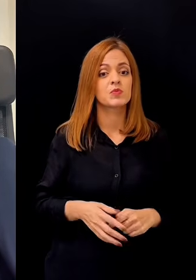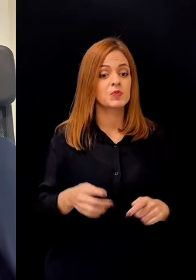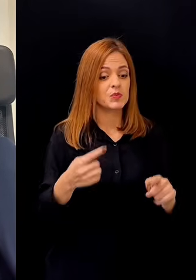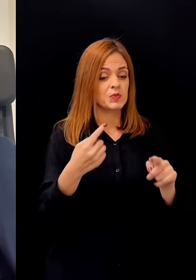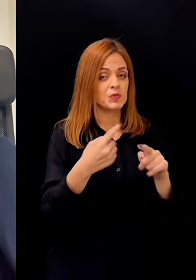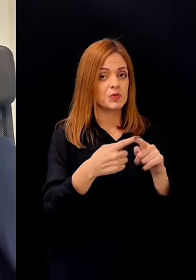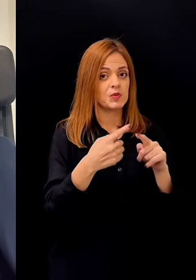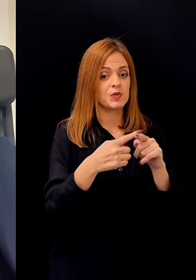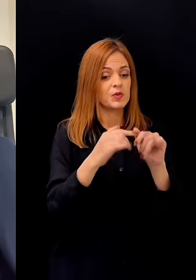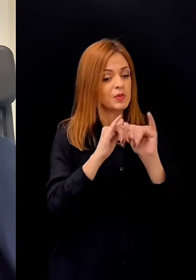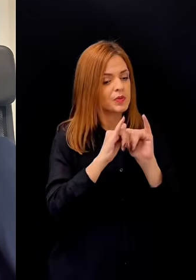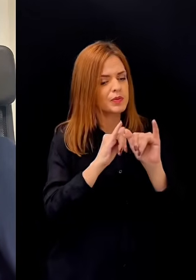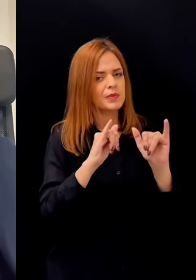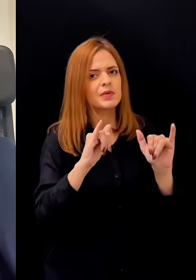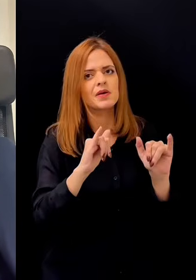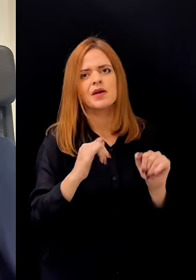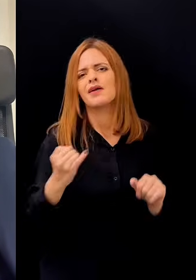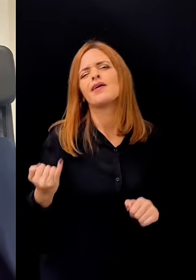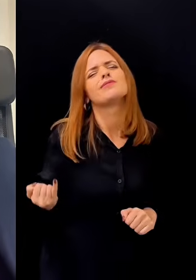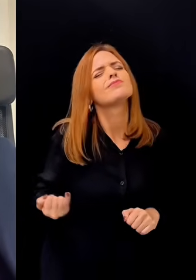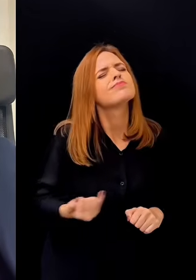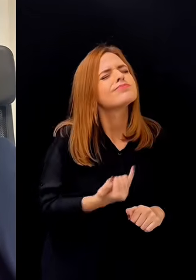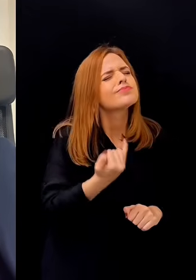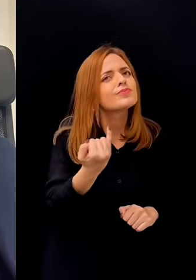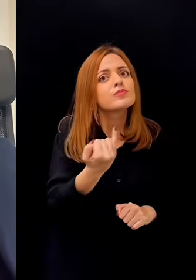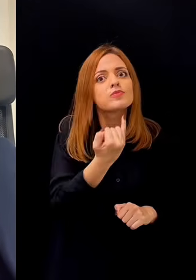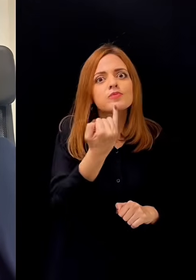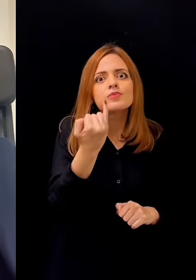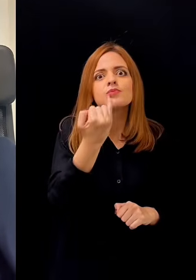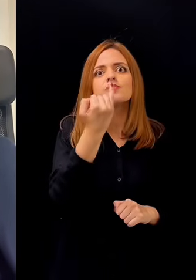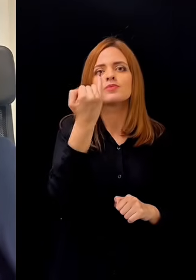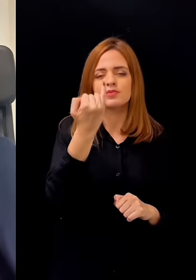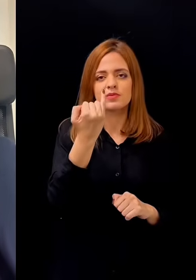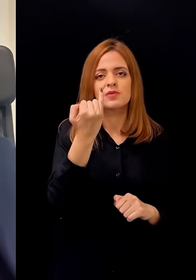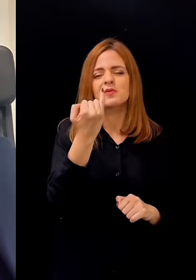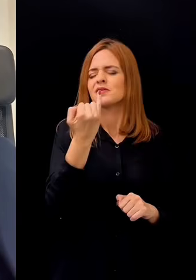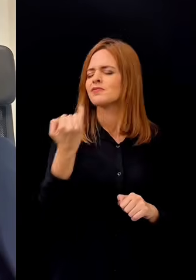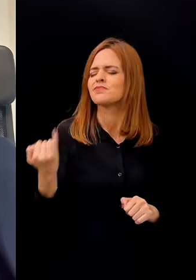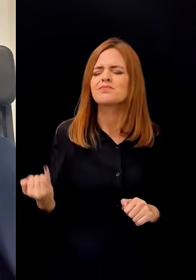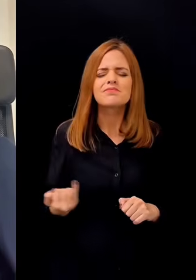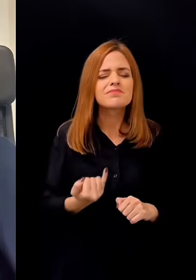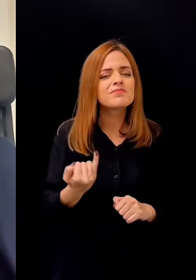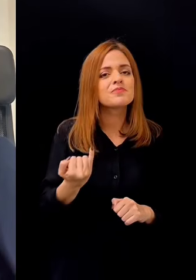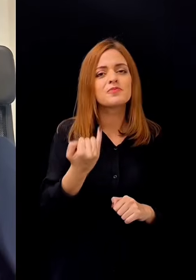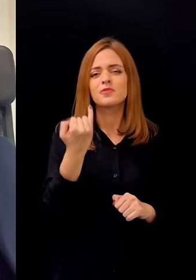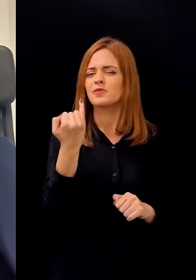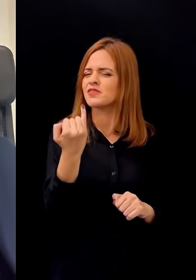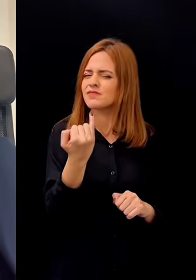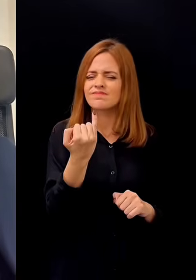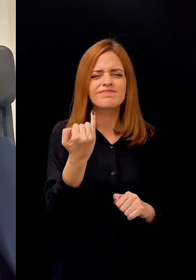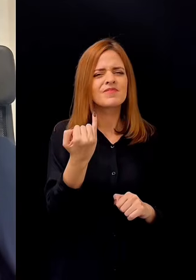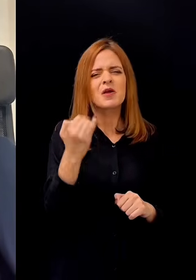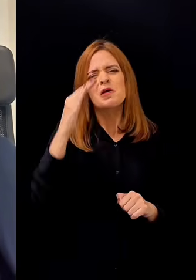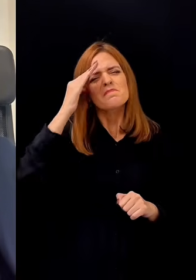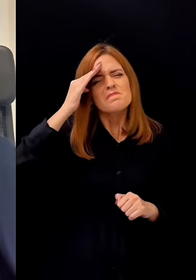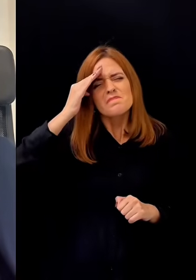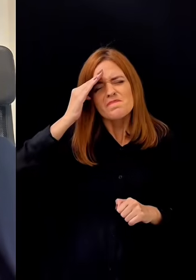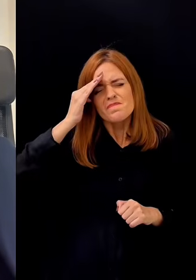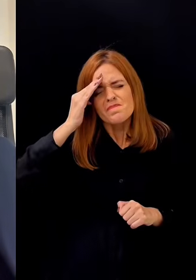falando era tão importante, mas tão importante, mas